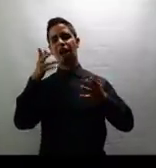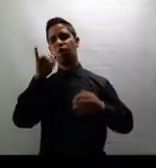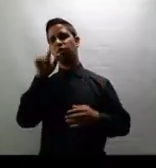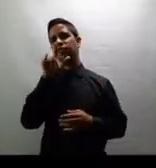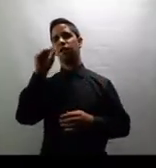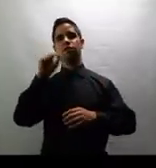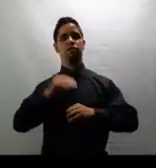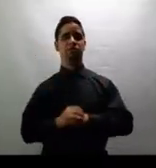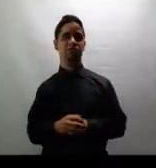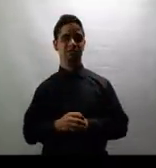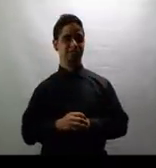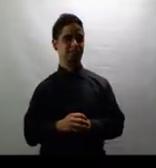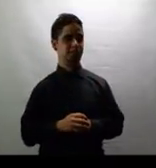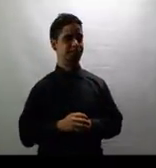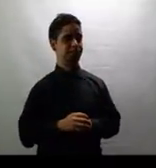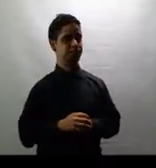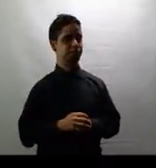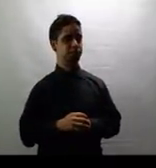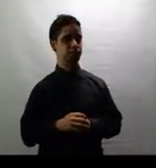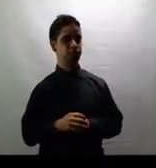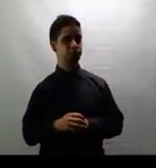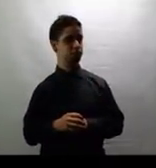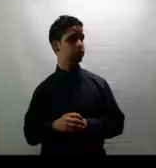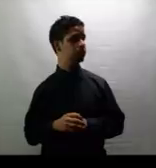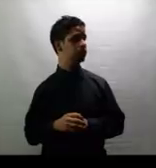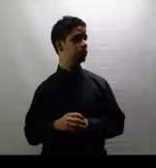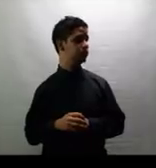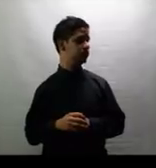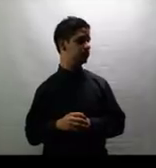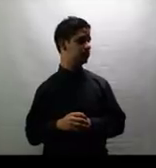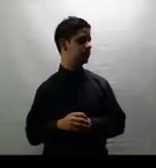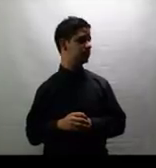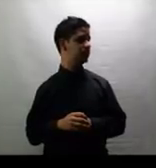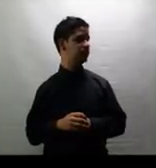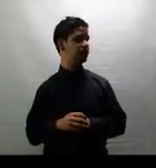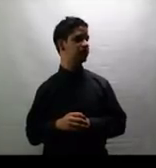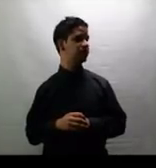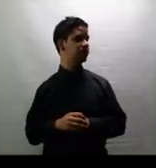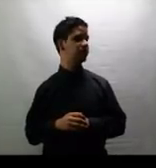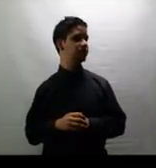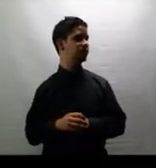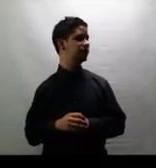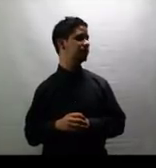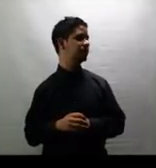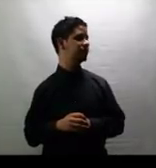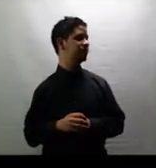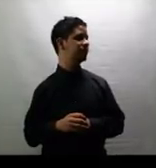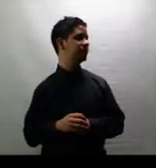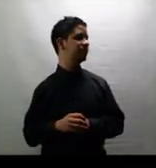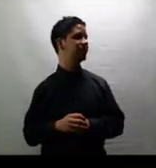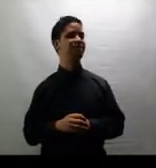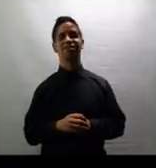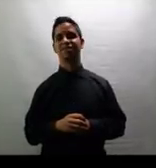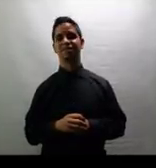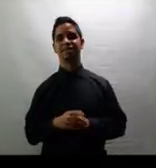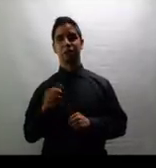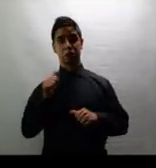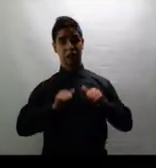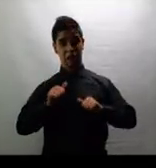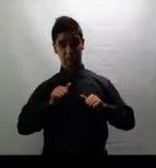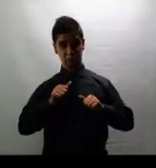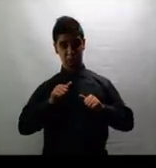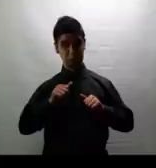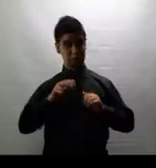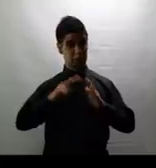cultura popular es el cine y televisión teatro y litera